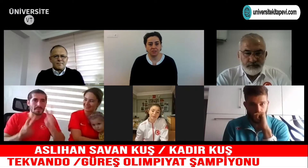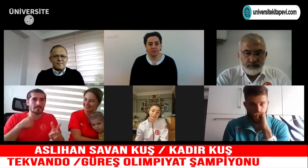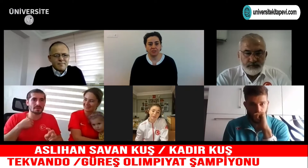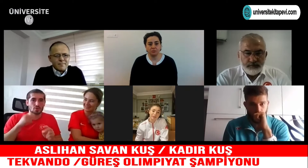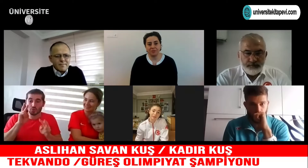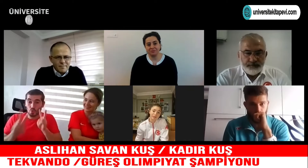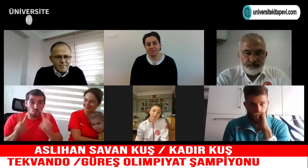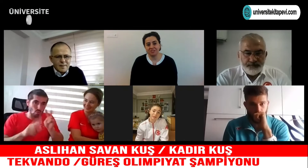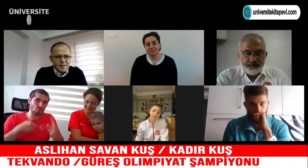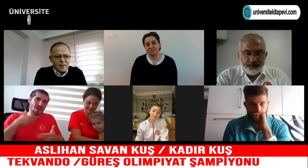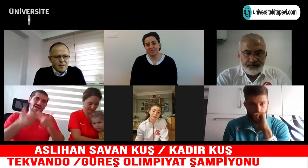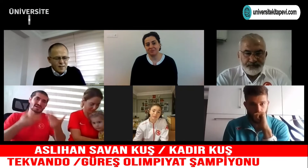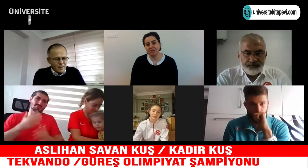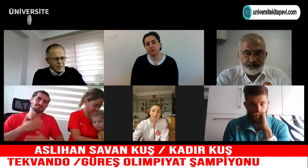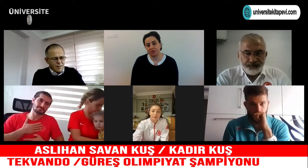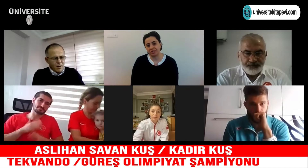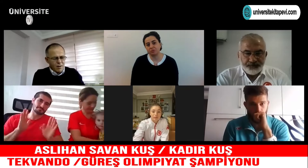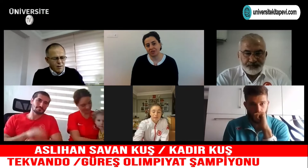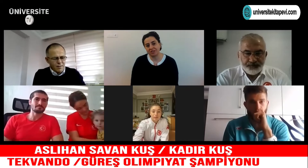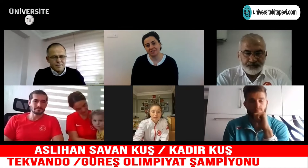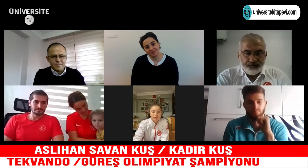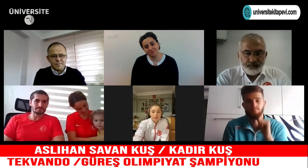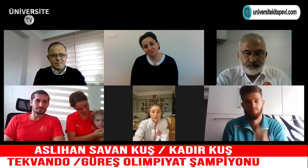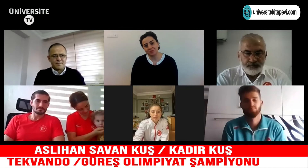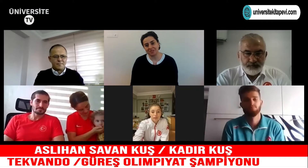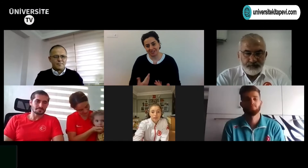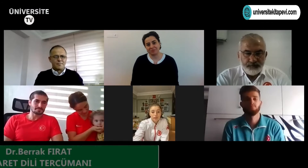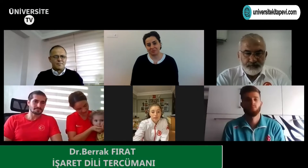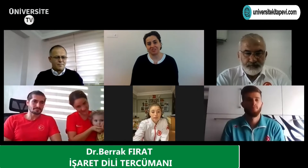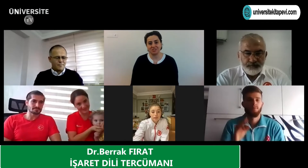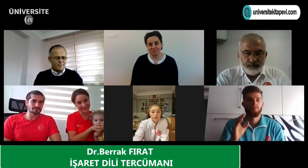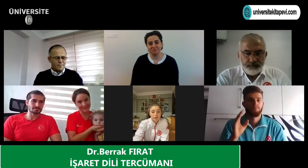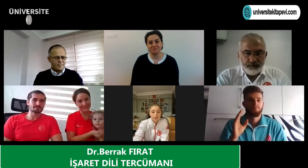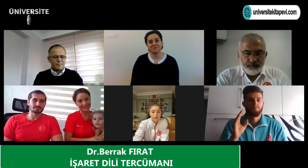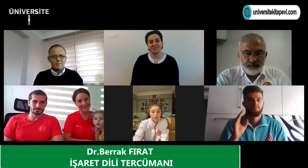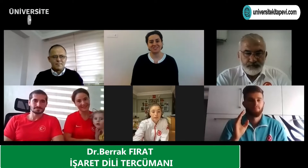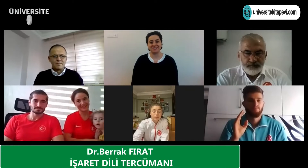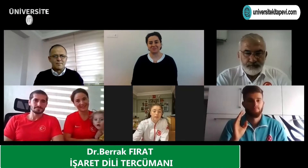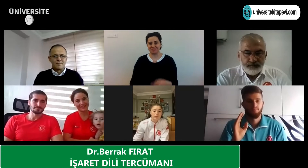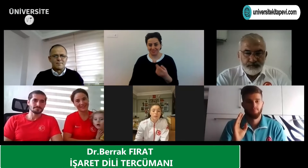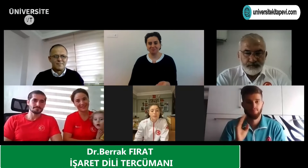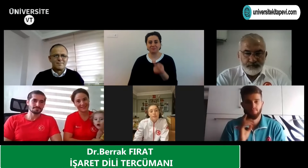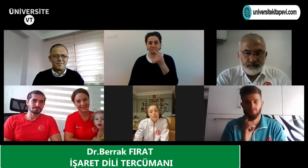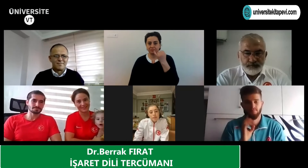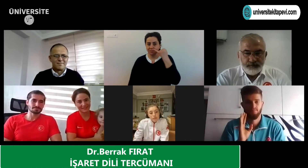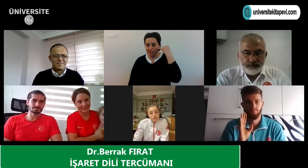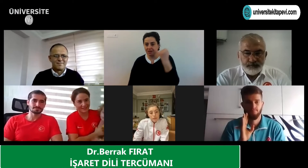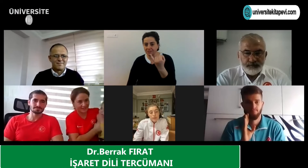Çünkü ben bu benim yaşadığım deneyimler olarak bunu anlattım. Bu kendi bir bakış açım. Yanlış